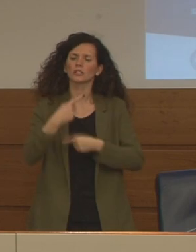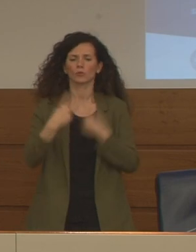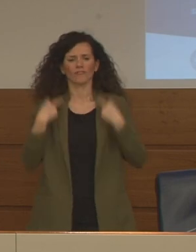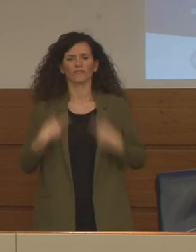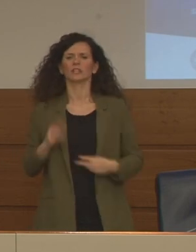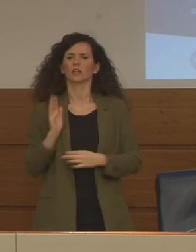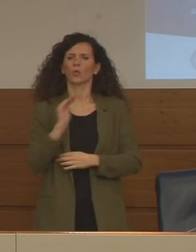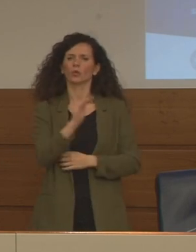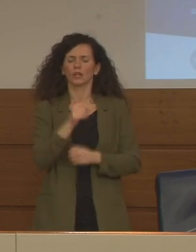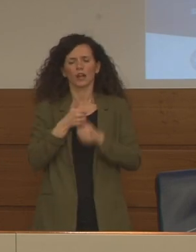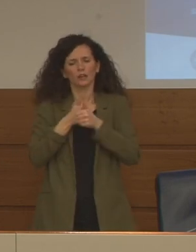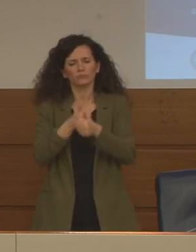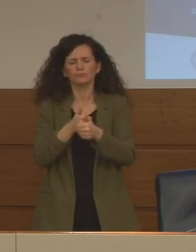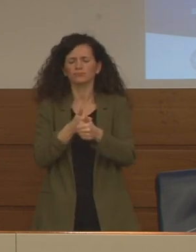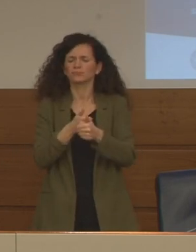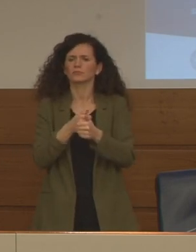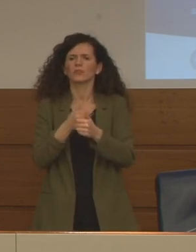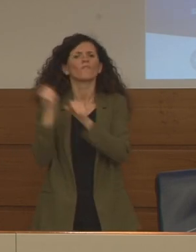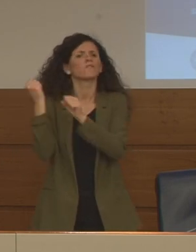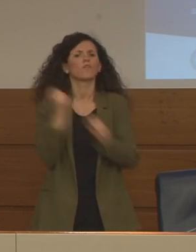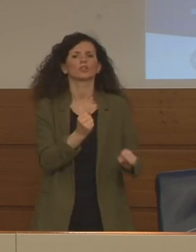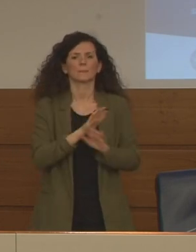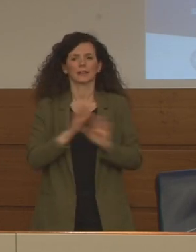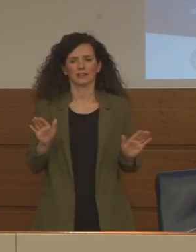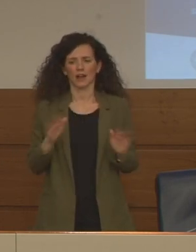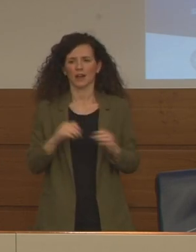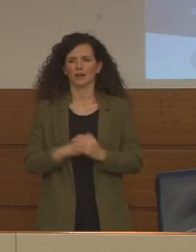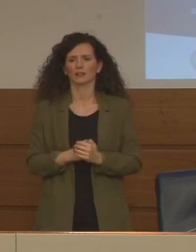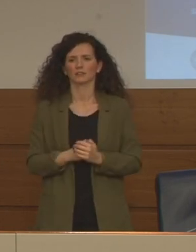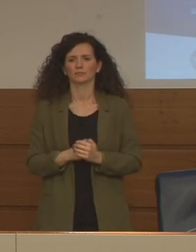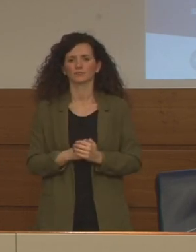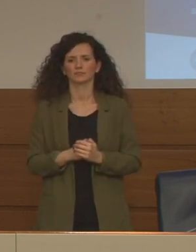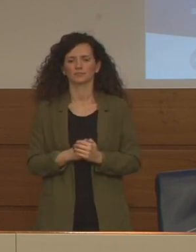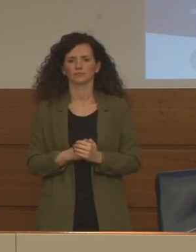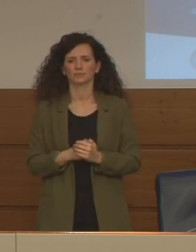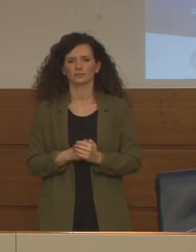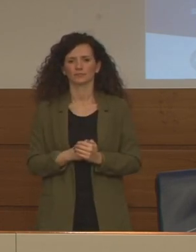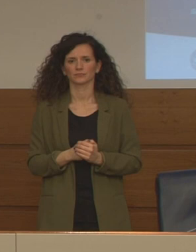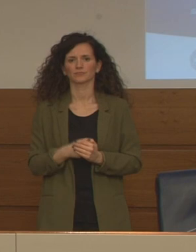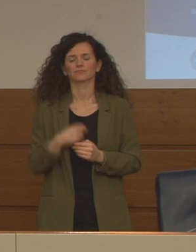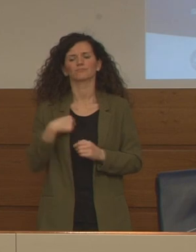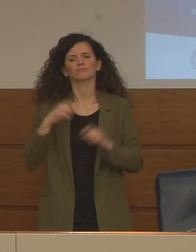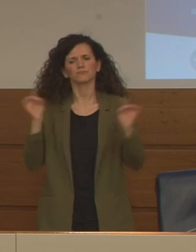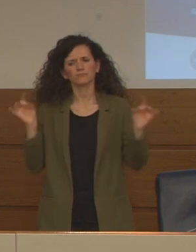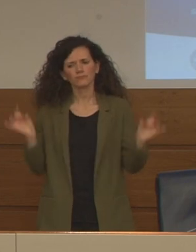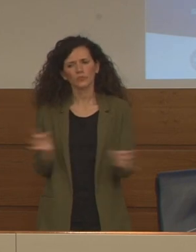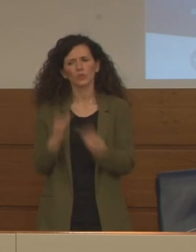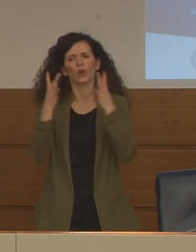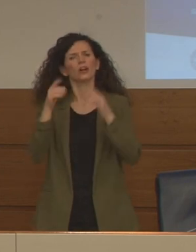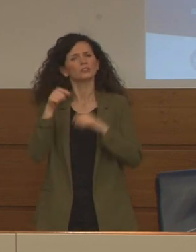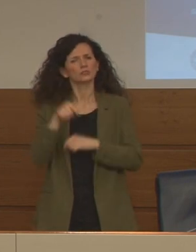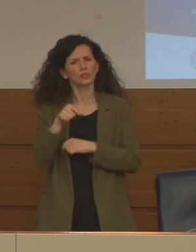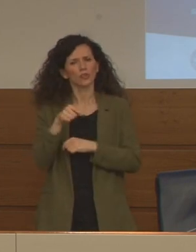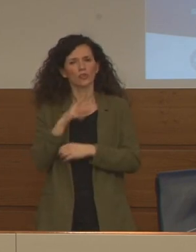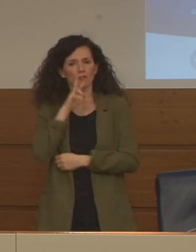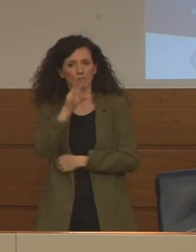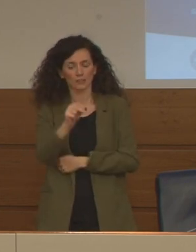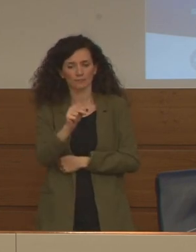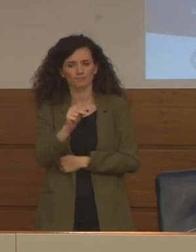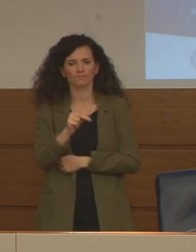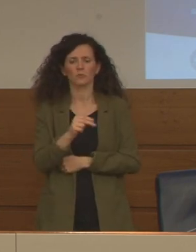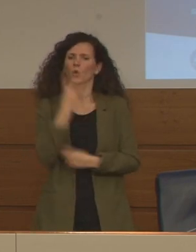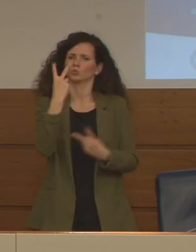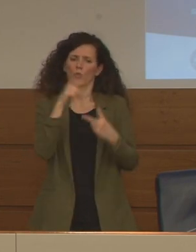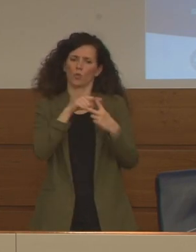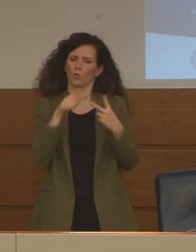quotidiana come un elemento importante colgo un aspetto che vorrei sottolineare è il primo aspetto due aspetti